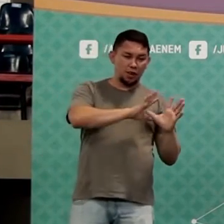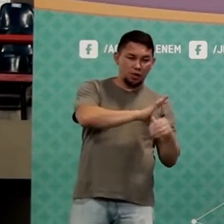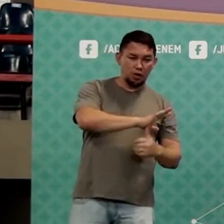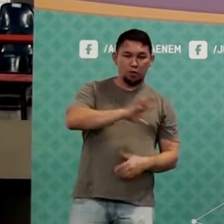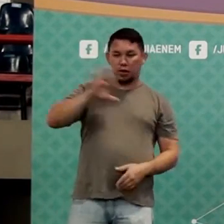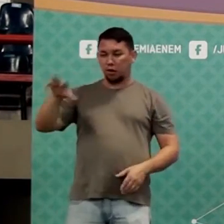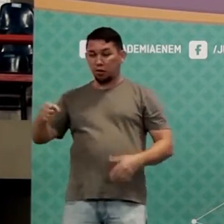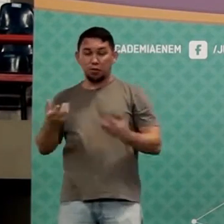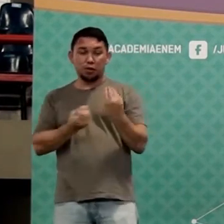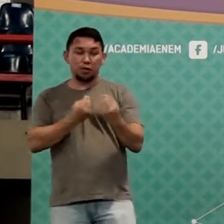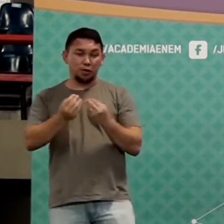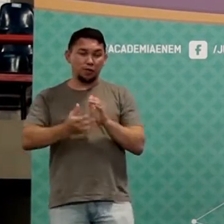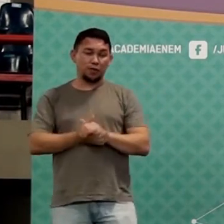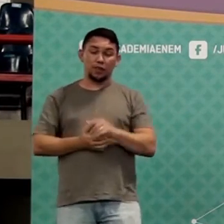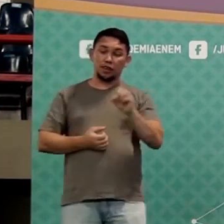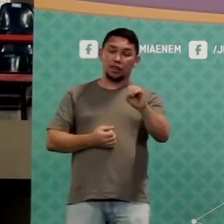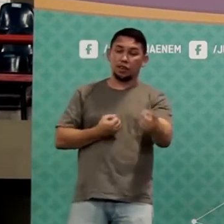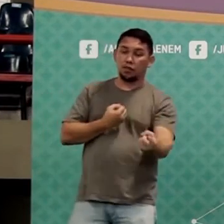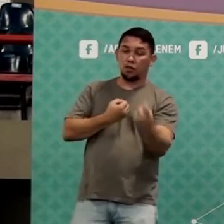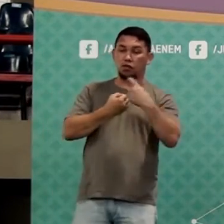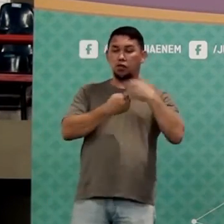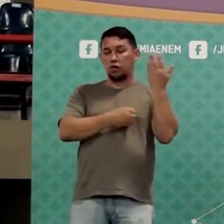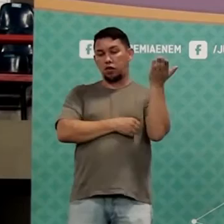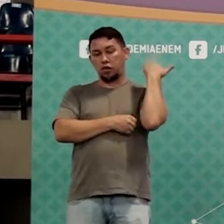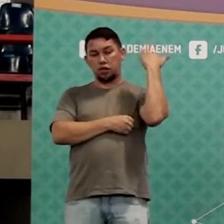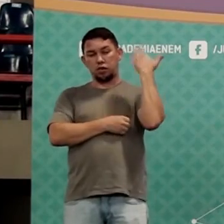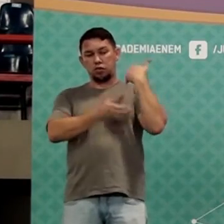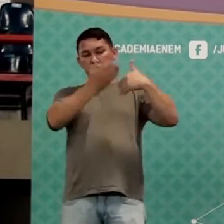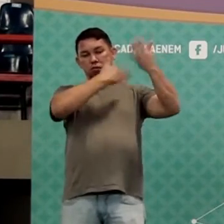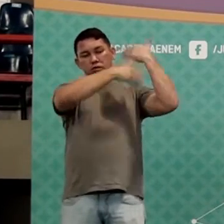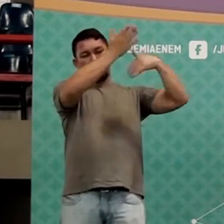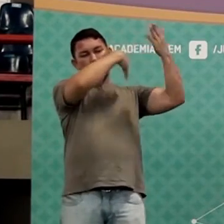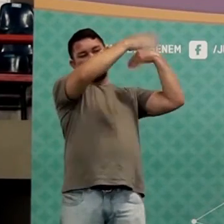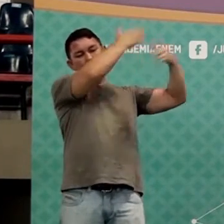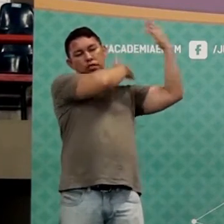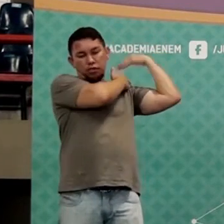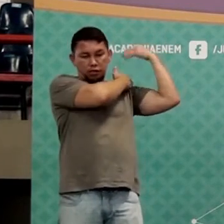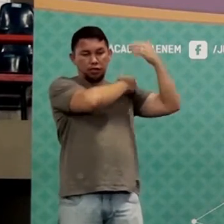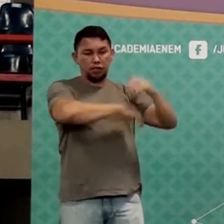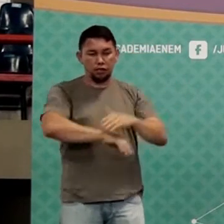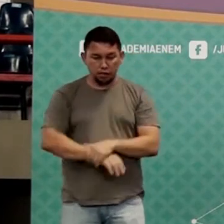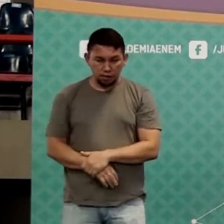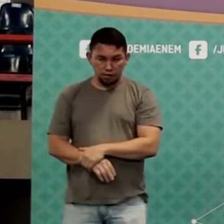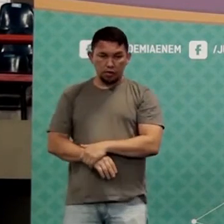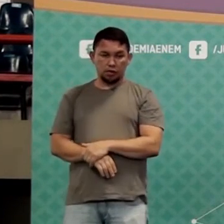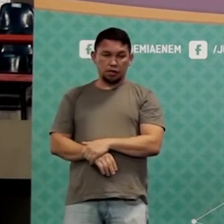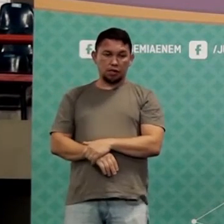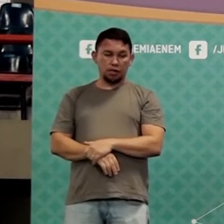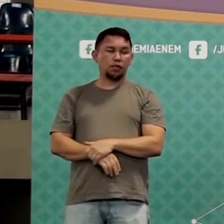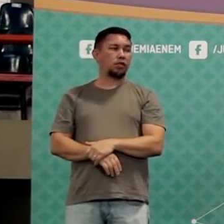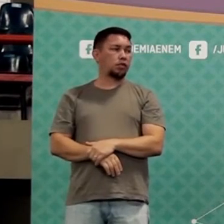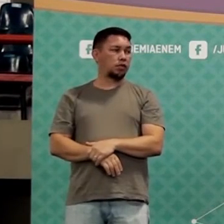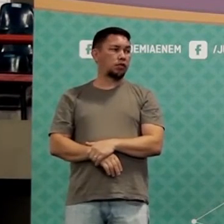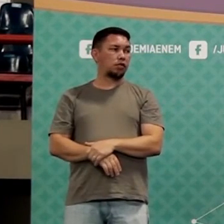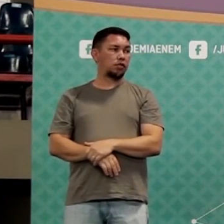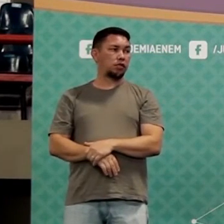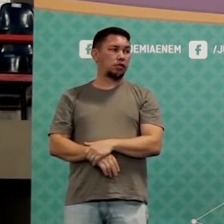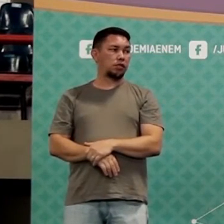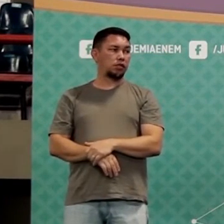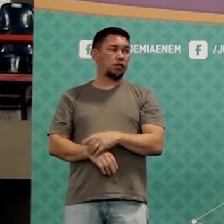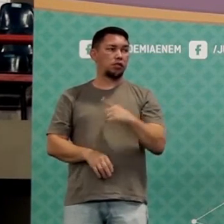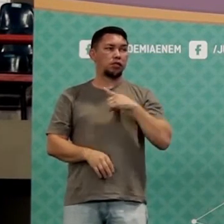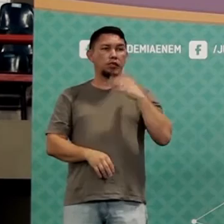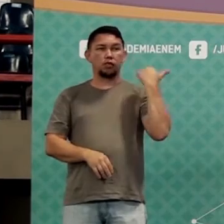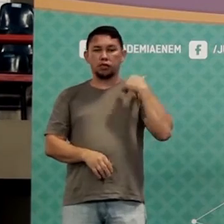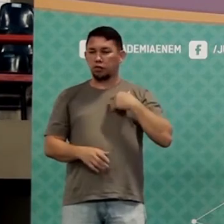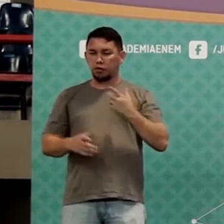Hobbes disse que se a gente voltasse no tempo, vamos voltar no tempo. Voltamos no tempo que não